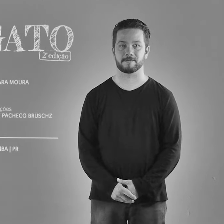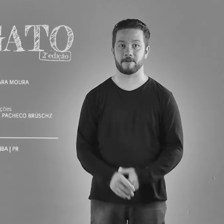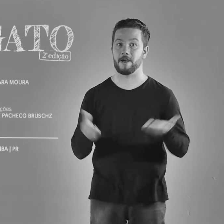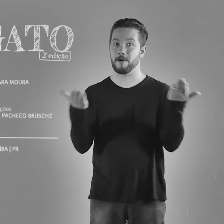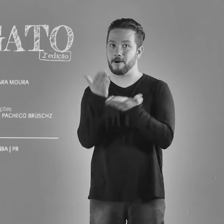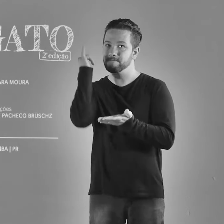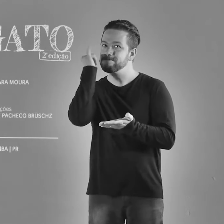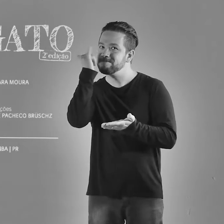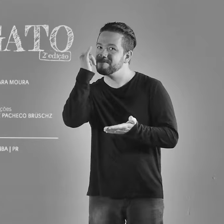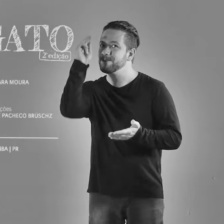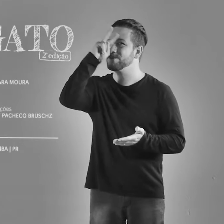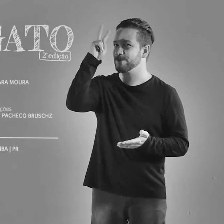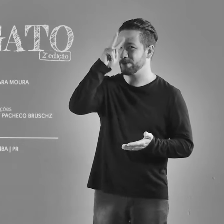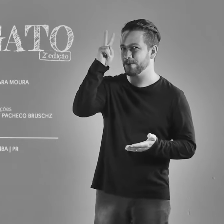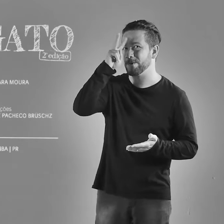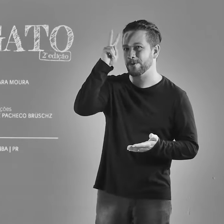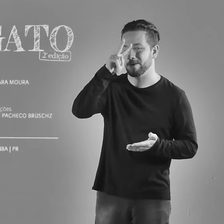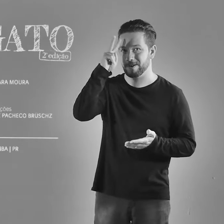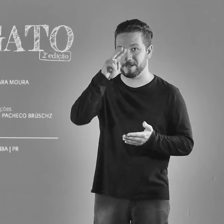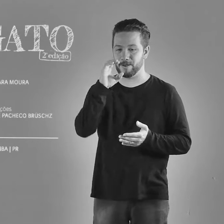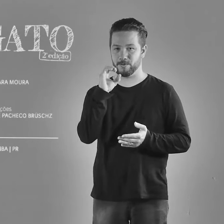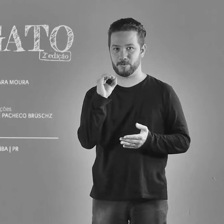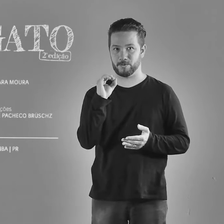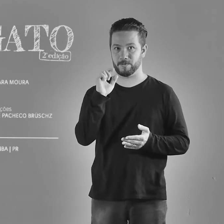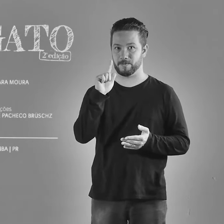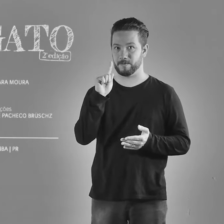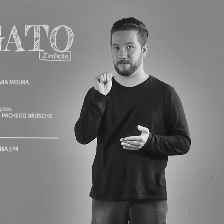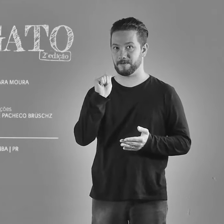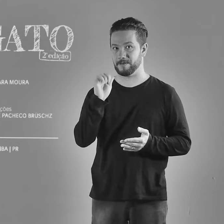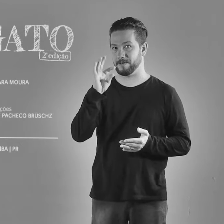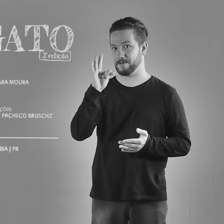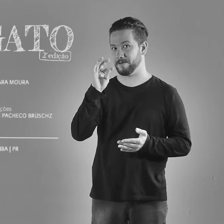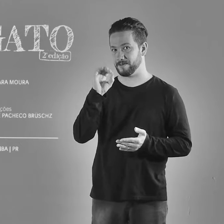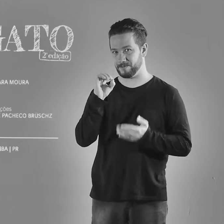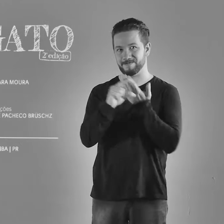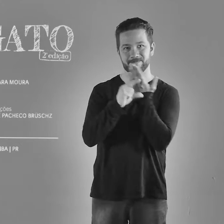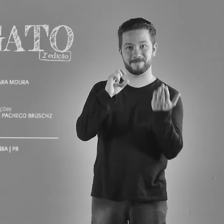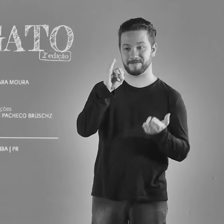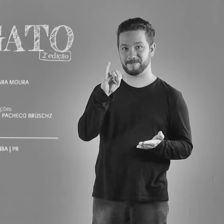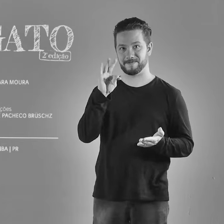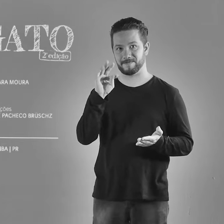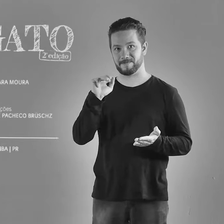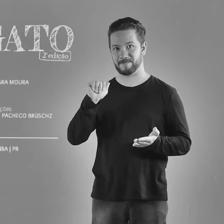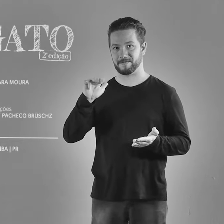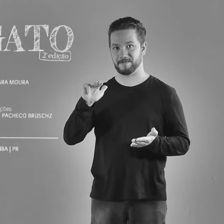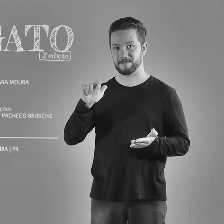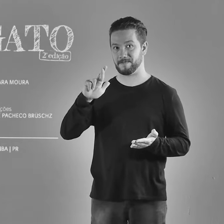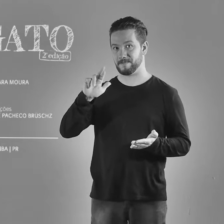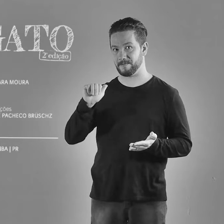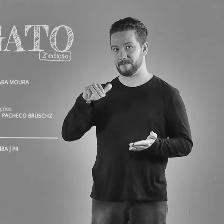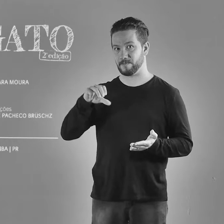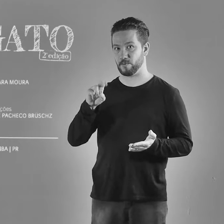A história que nós vamos contar agora é O Gato, escrita por Itamara Moura, ilustrada